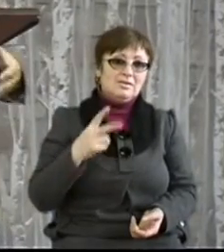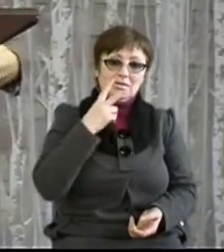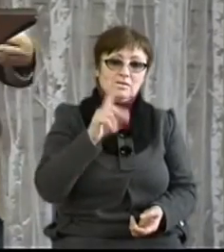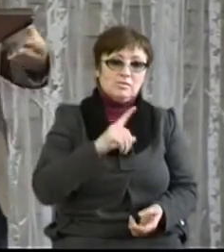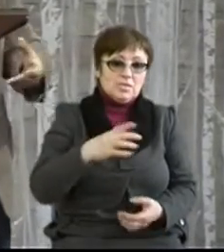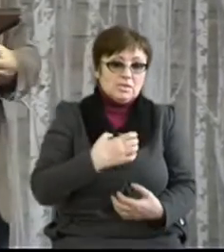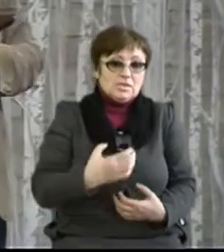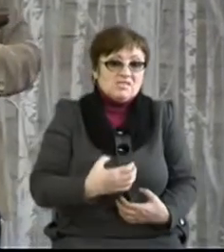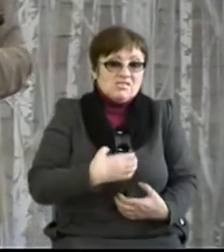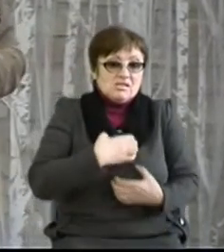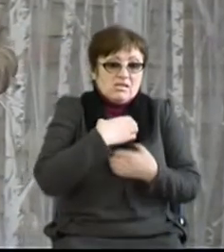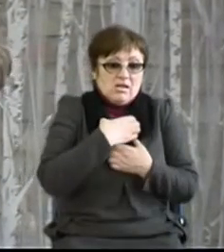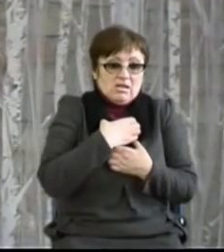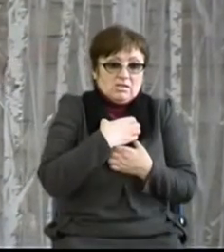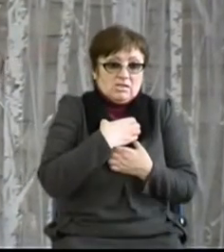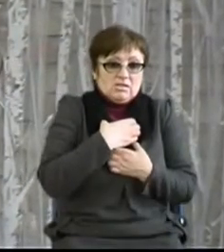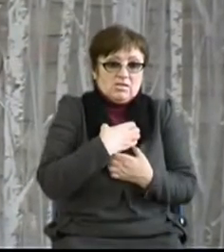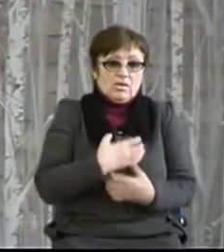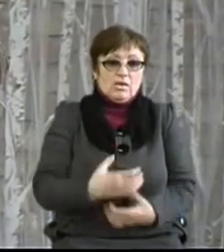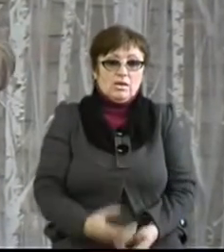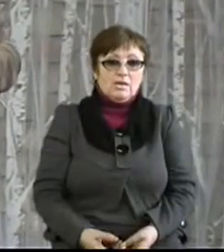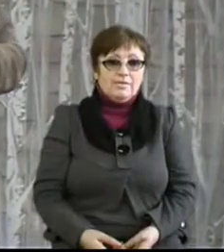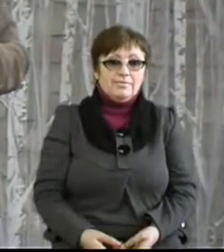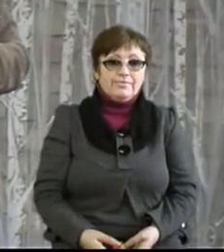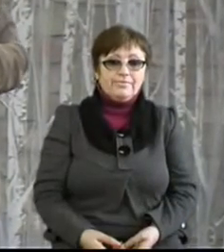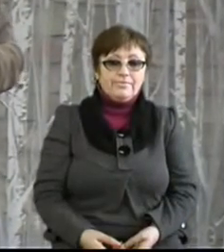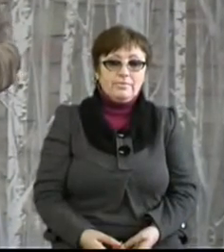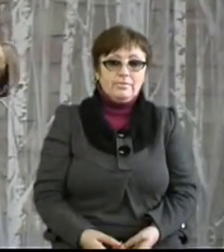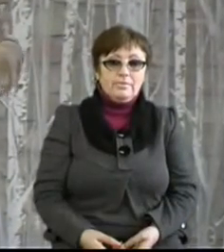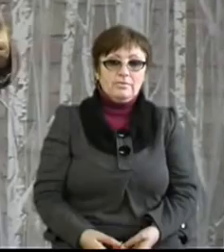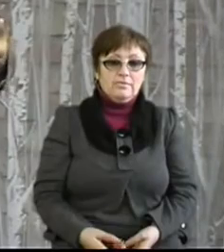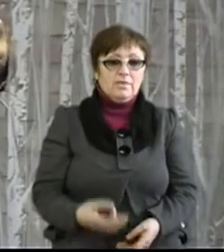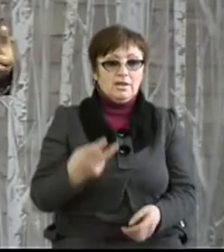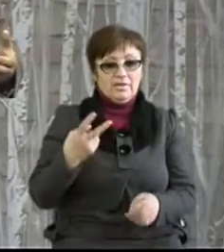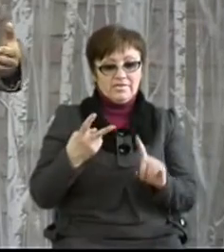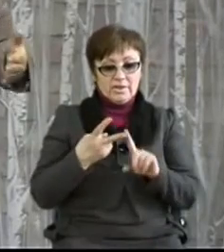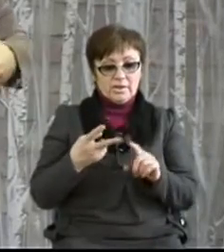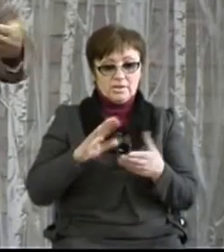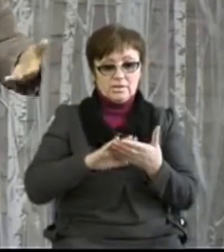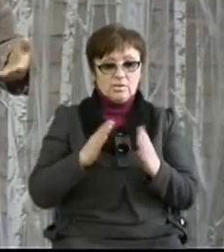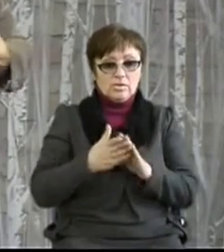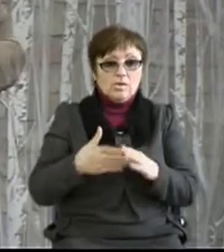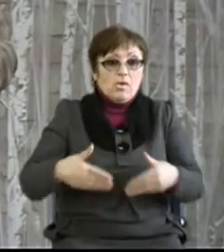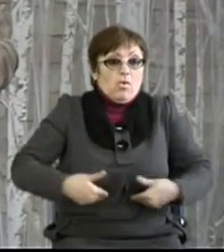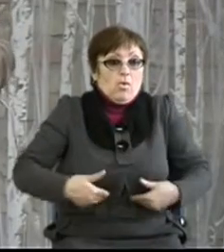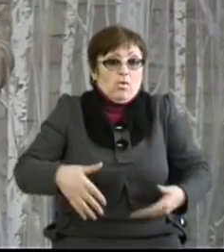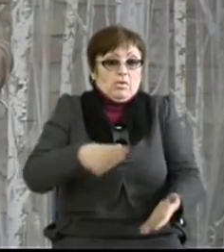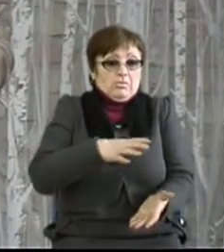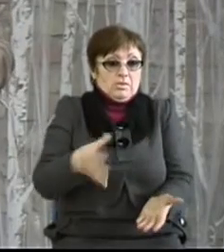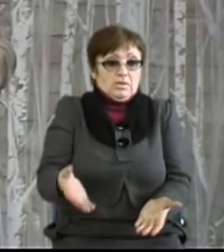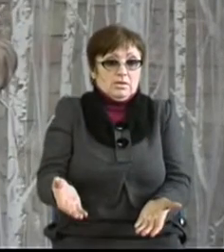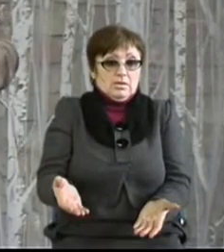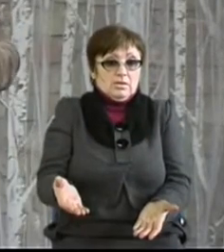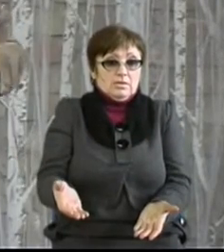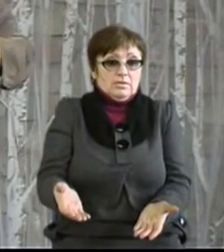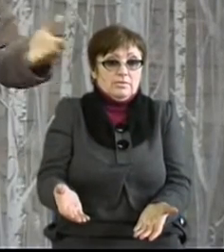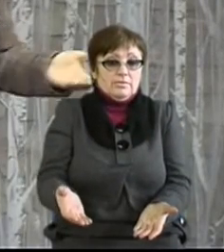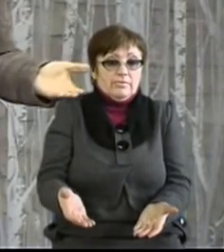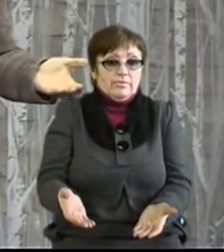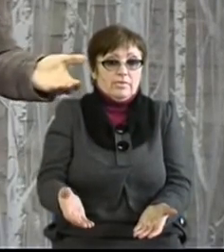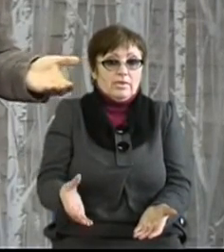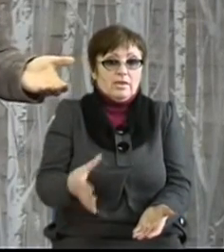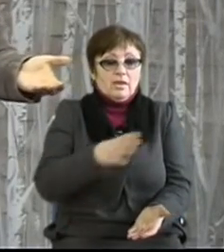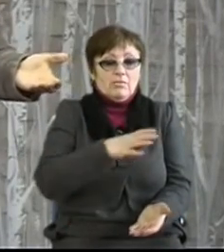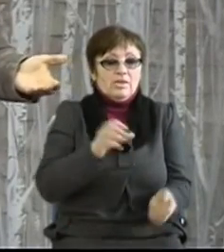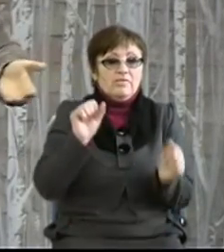что ему страшно становилось от этих взглядов. И еще вторая ситуация – голод в этой земле. Мало того, что